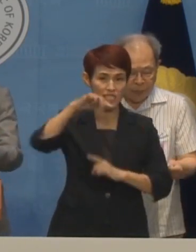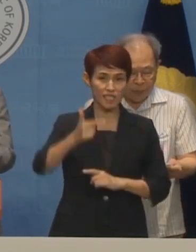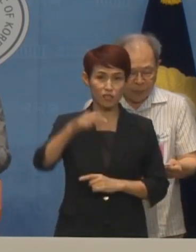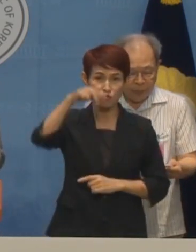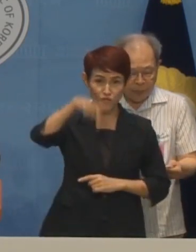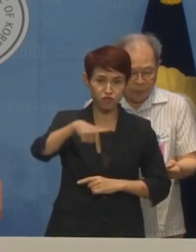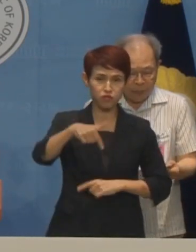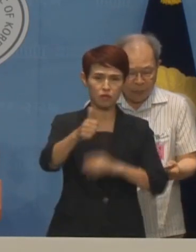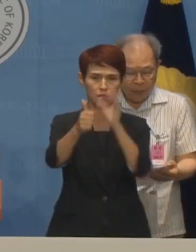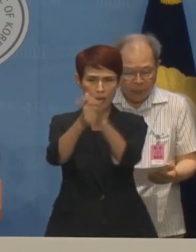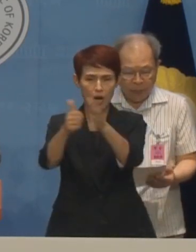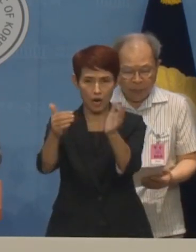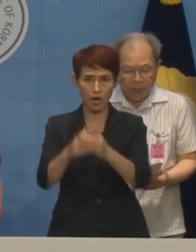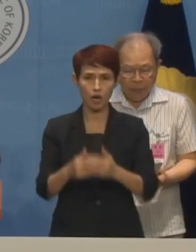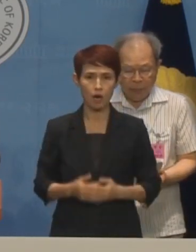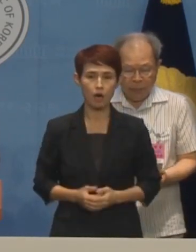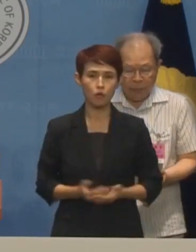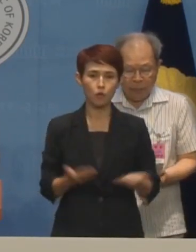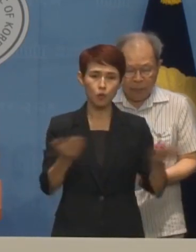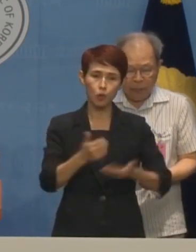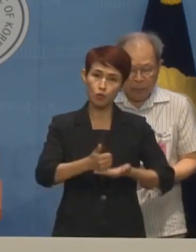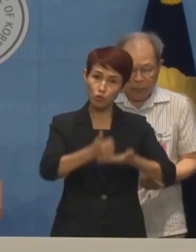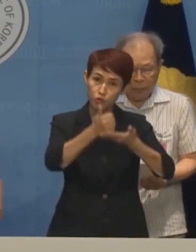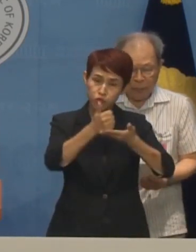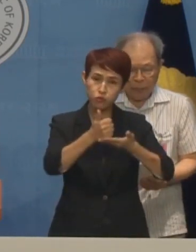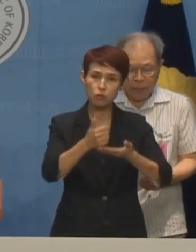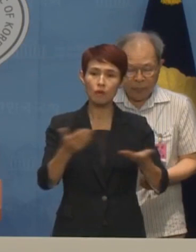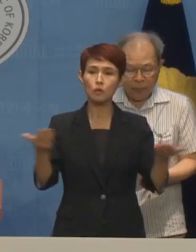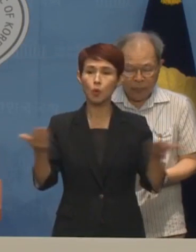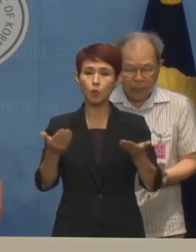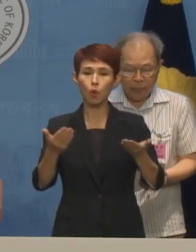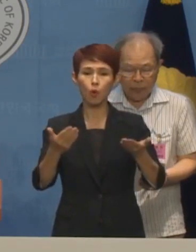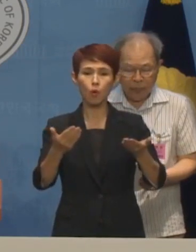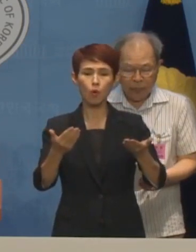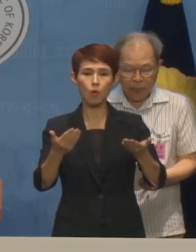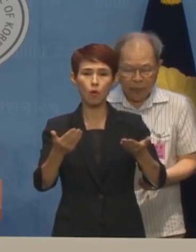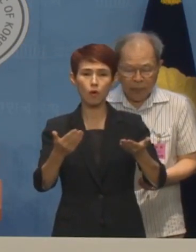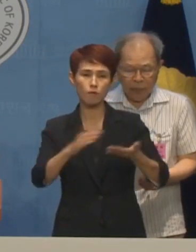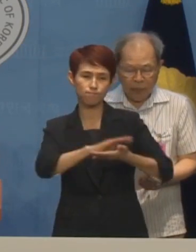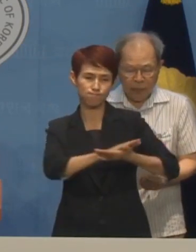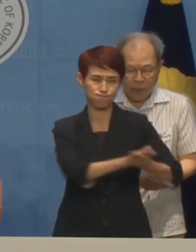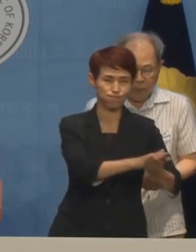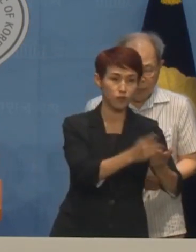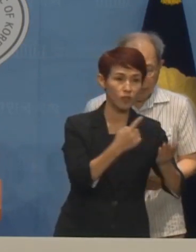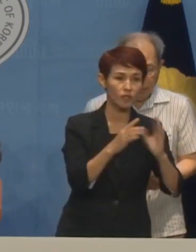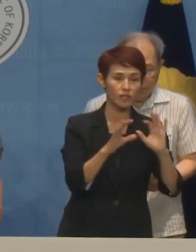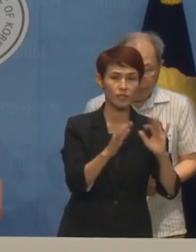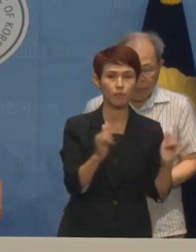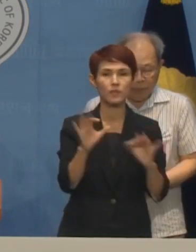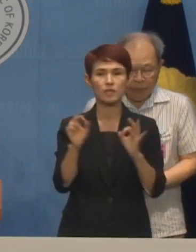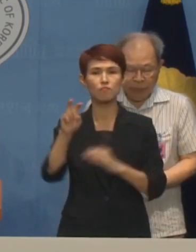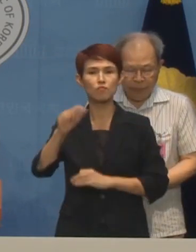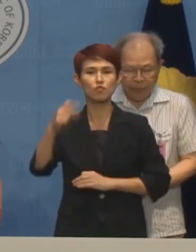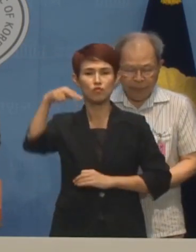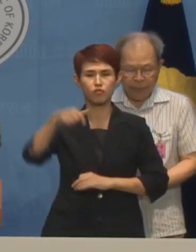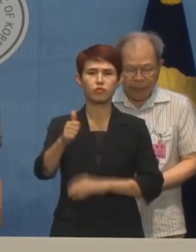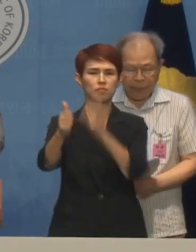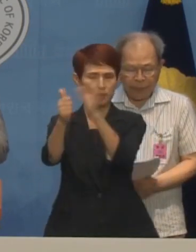이진숙을 노동종중이라더니 노동부 장관의 노동권 파괴 혈안이 된 김문수를 지명하고